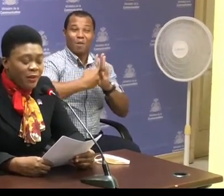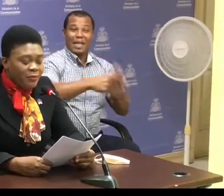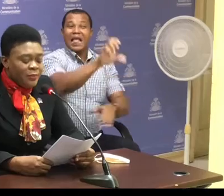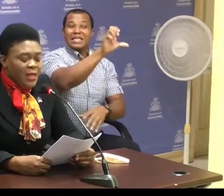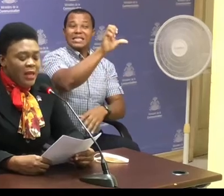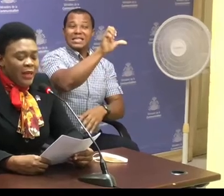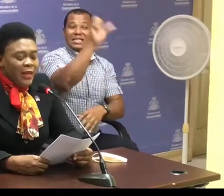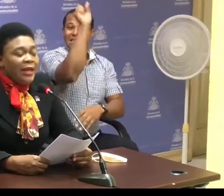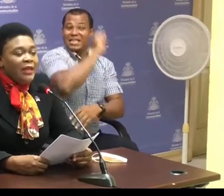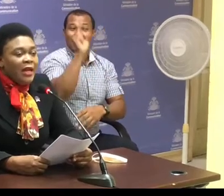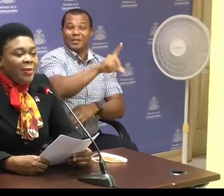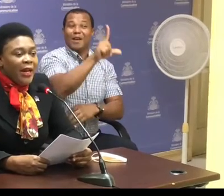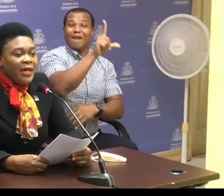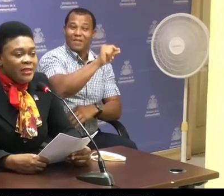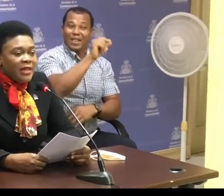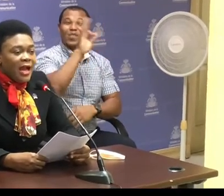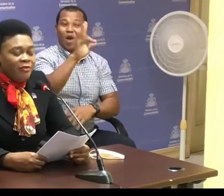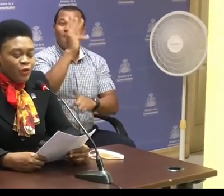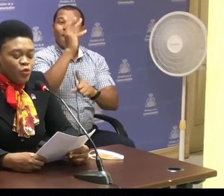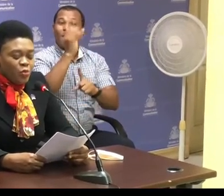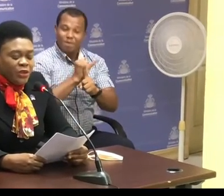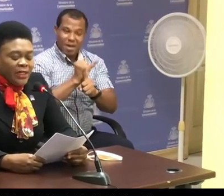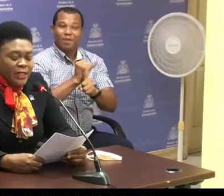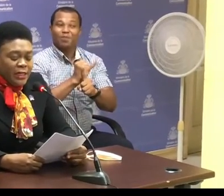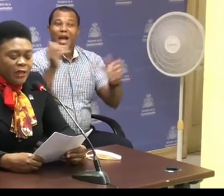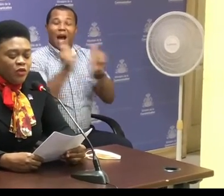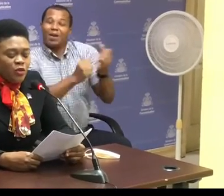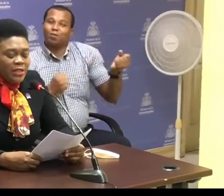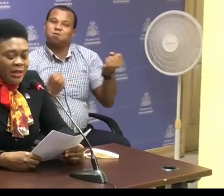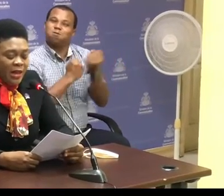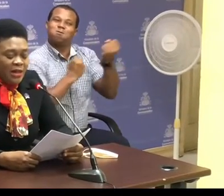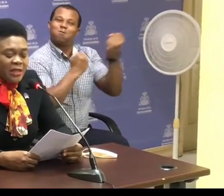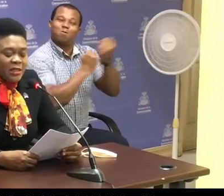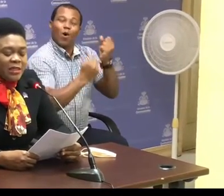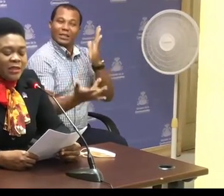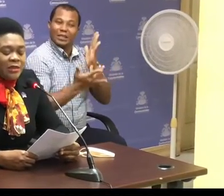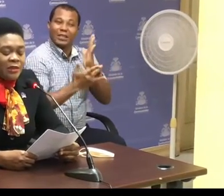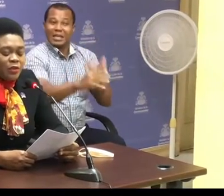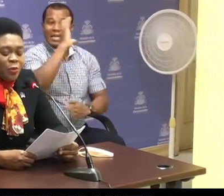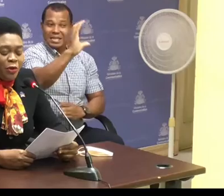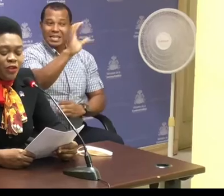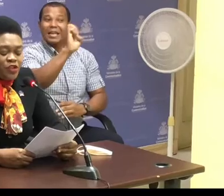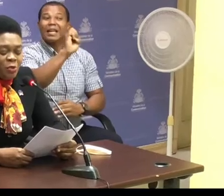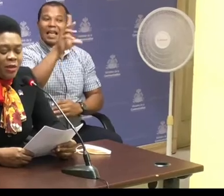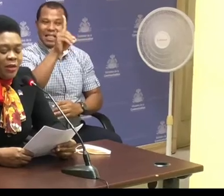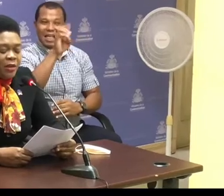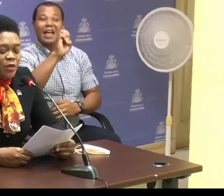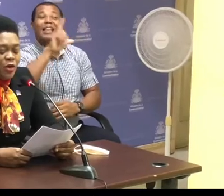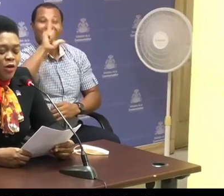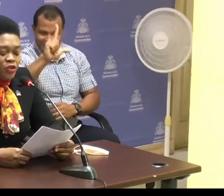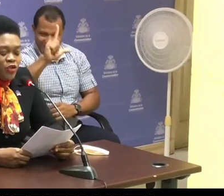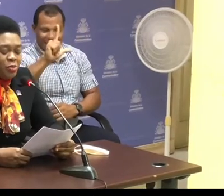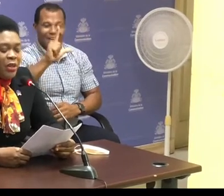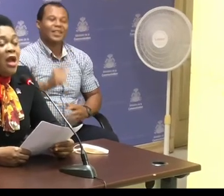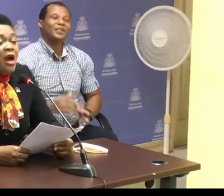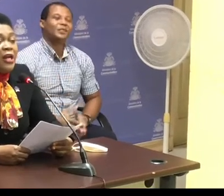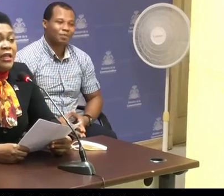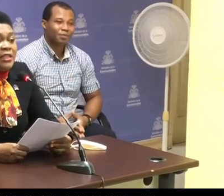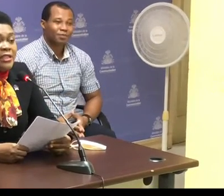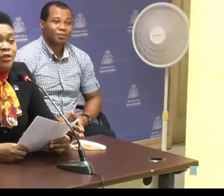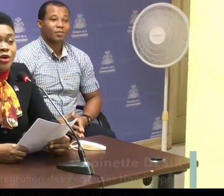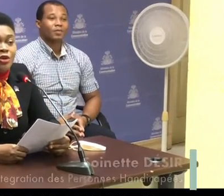mai et nous avons réalisé avec support technique de CEDEL, qui est le Centre d'entrepreneurship et de leadership